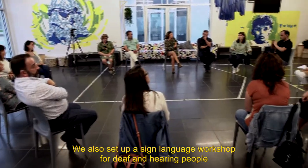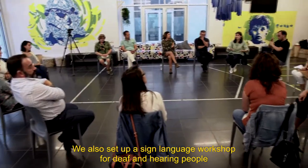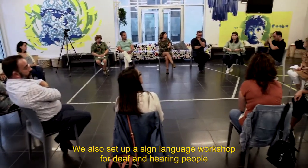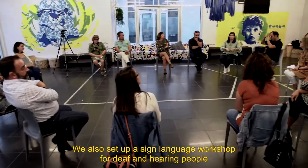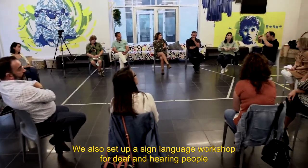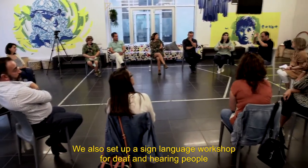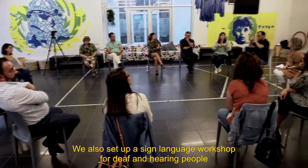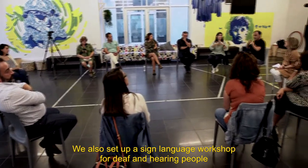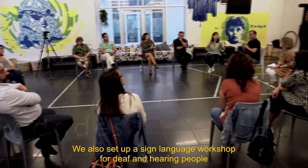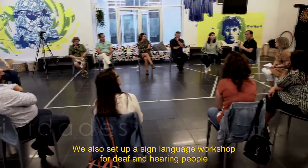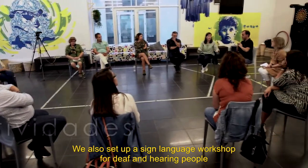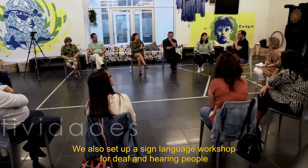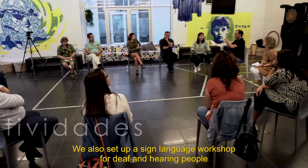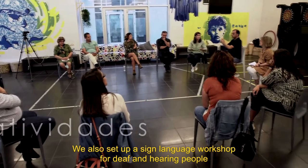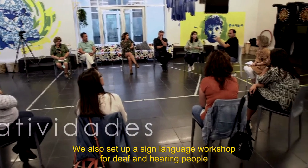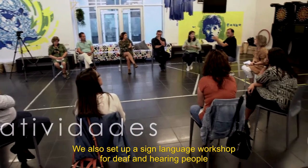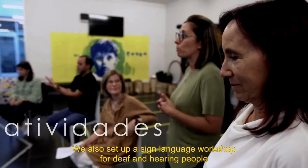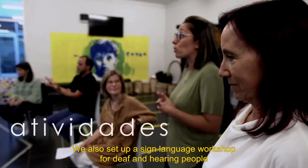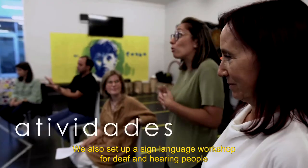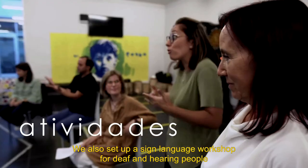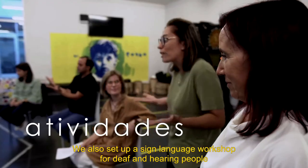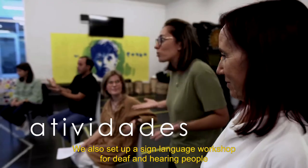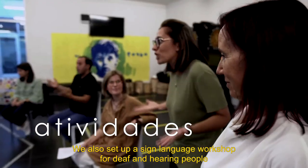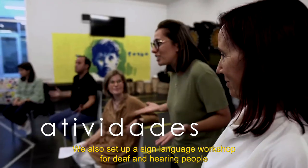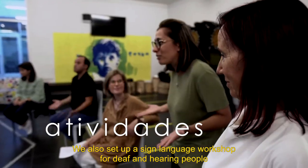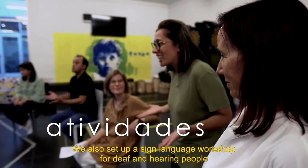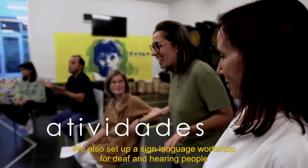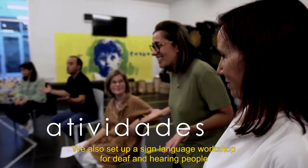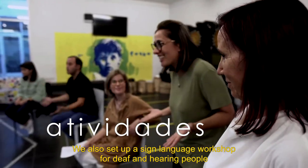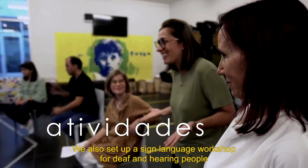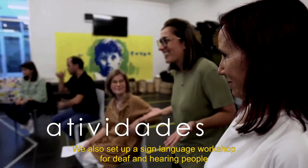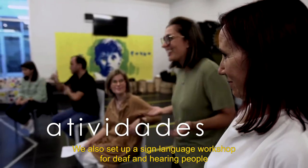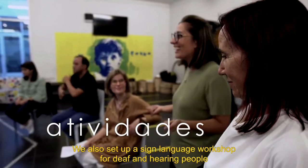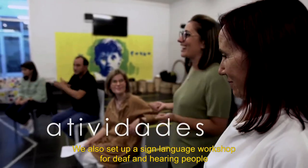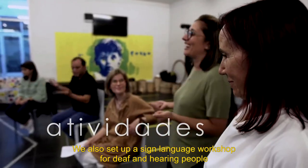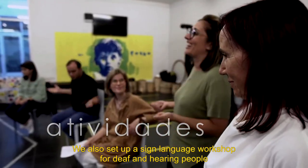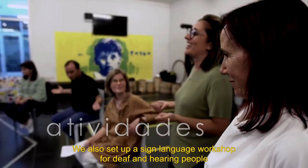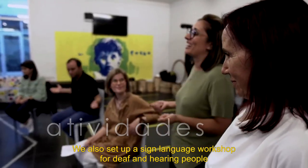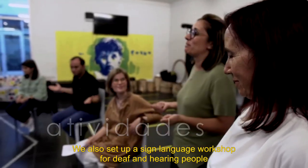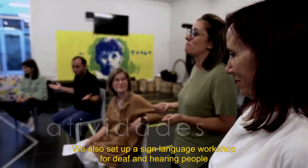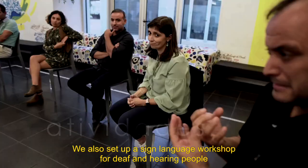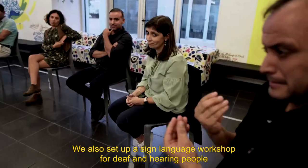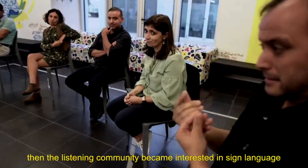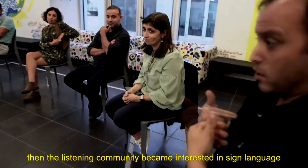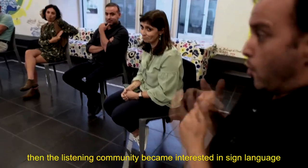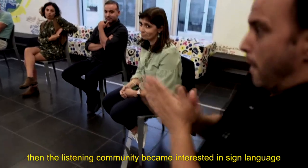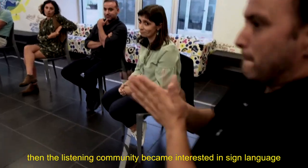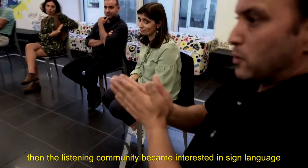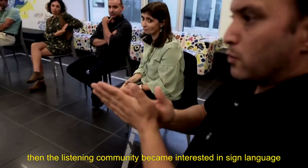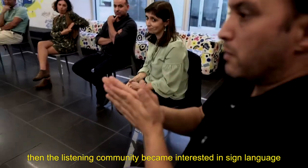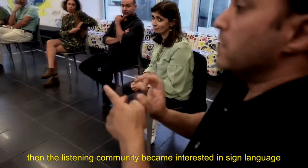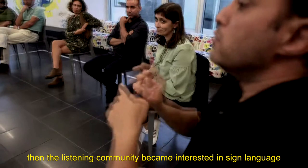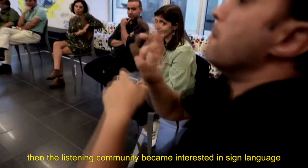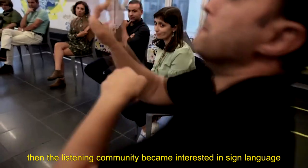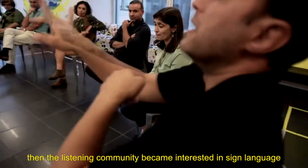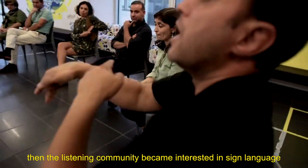de língua gestual para surdos e ouvintes. Então, a comunidade de